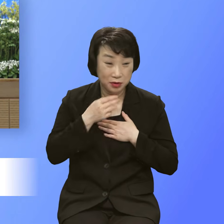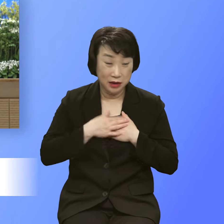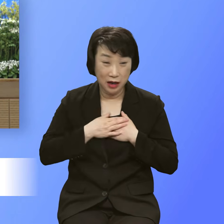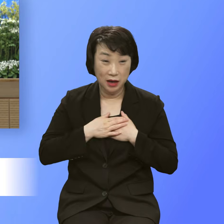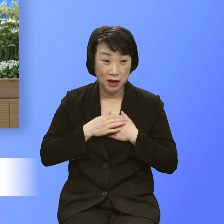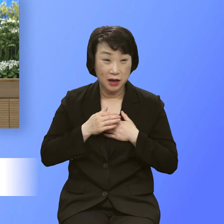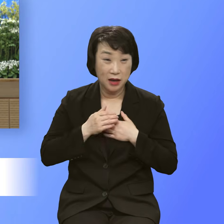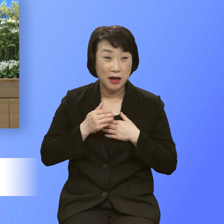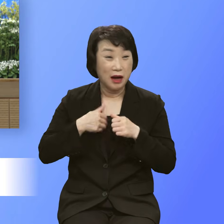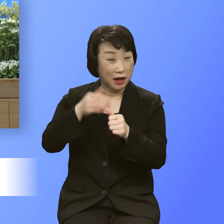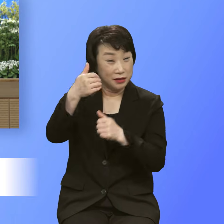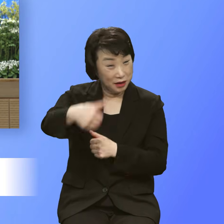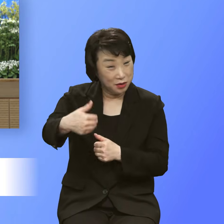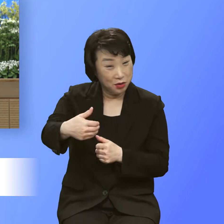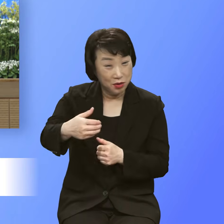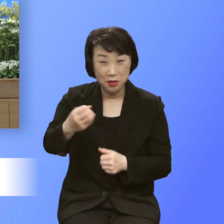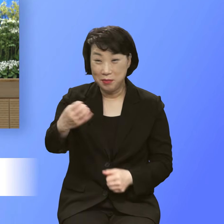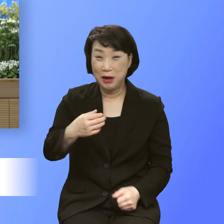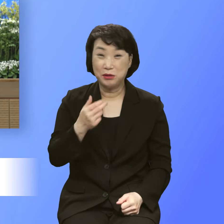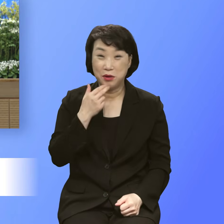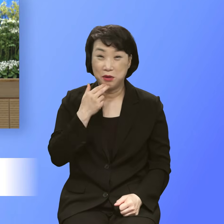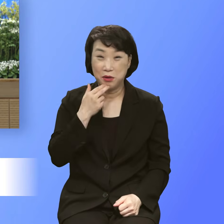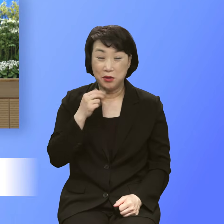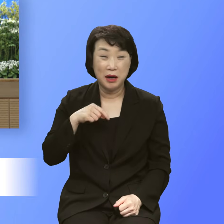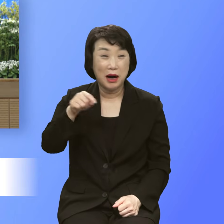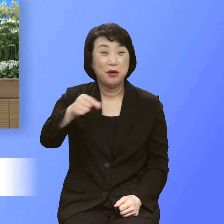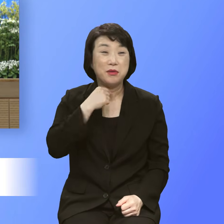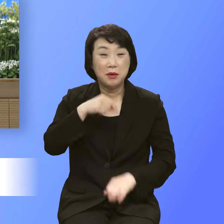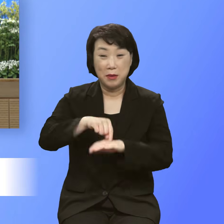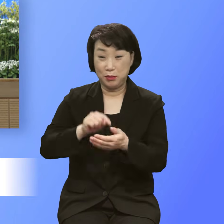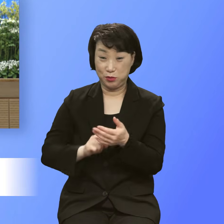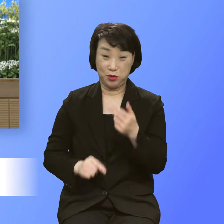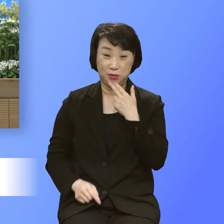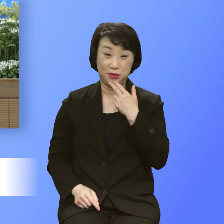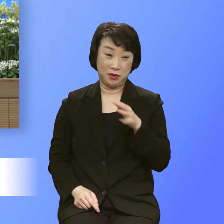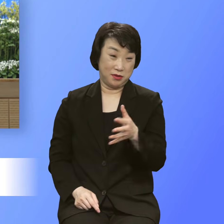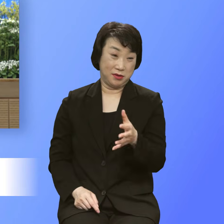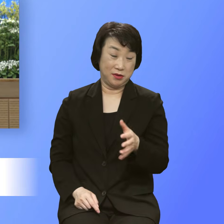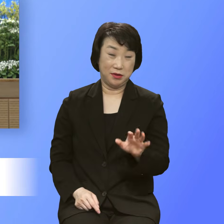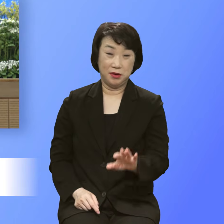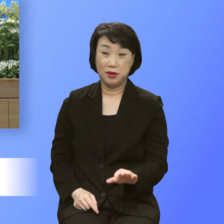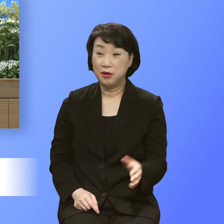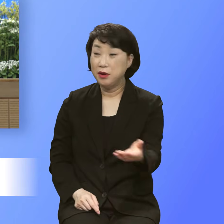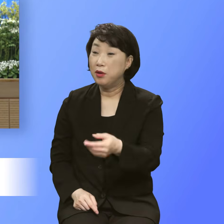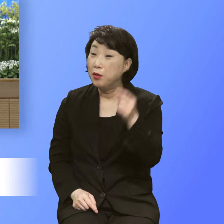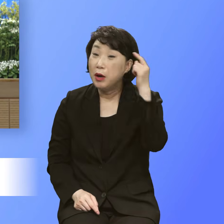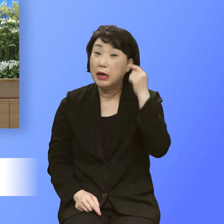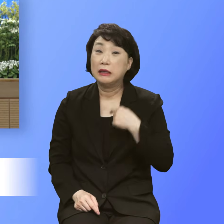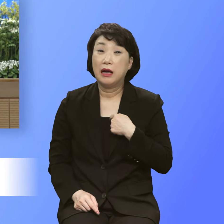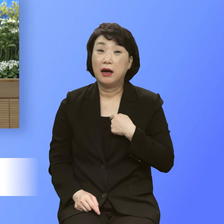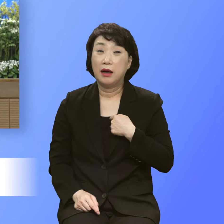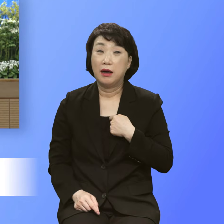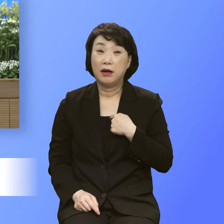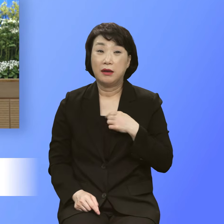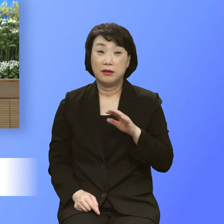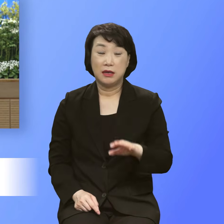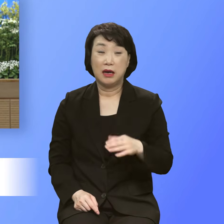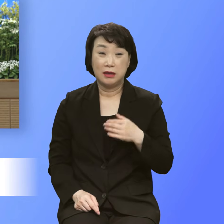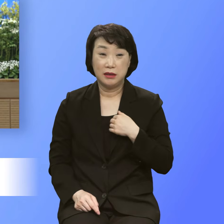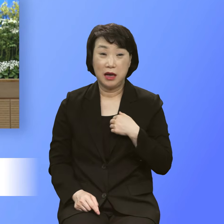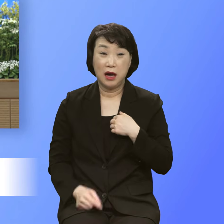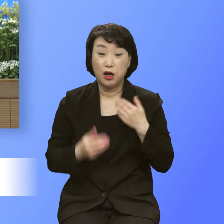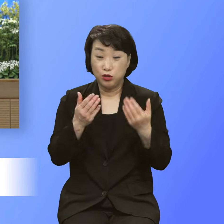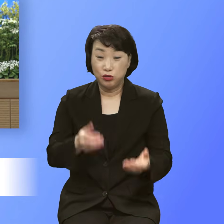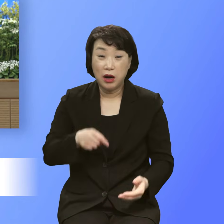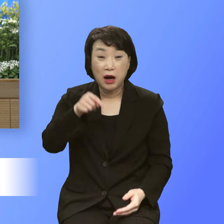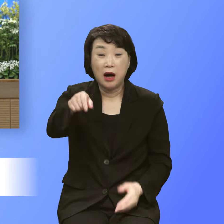가라고 하는 사람도 없고 갈 마음도 없고. 왜 그러냐? 왜 그러냐? 내가